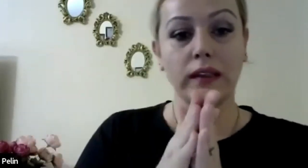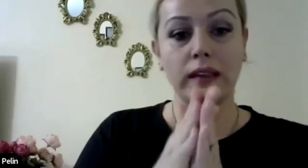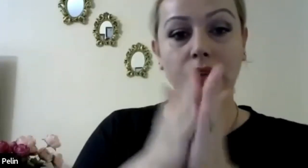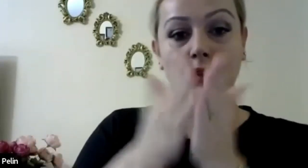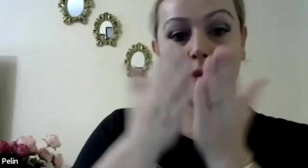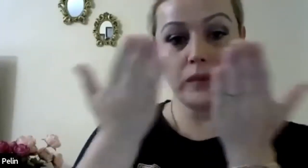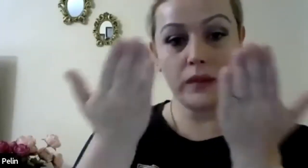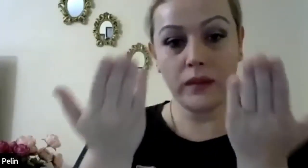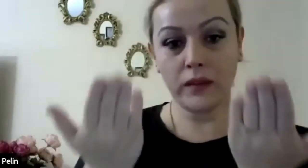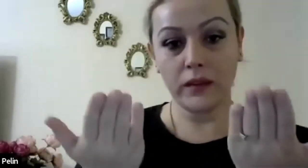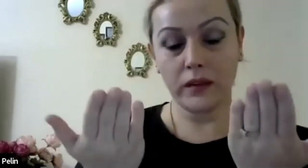kitabı,